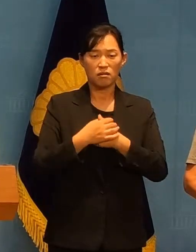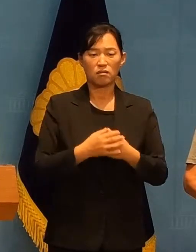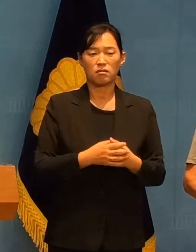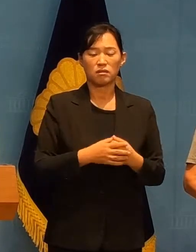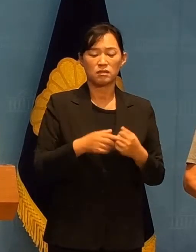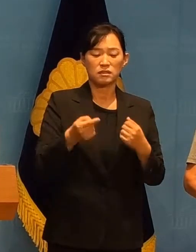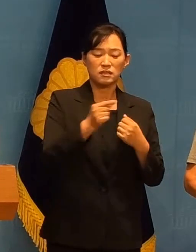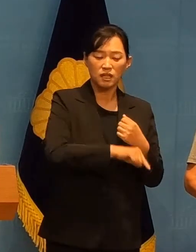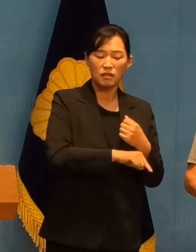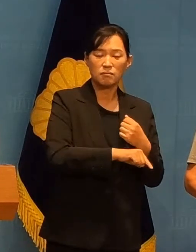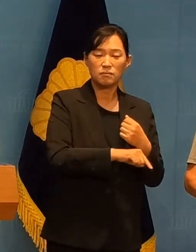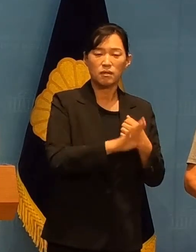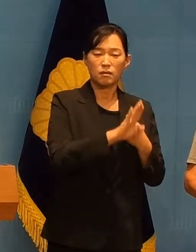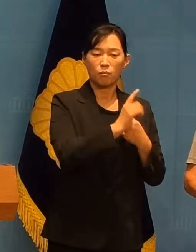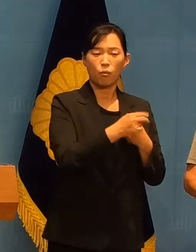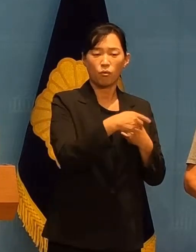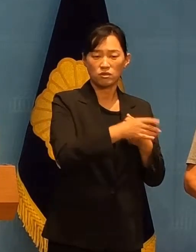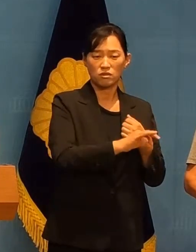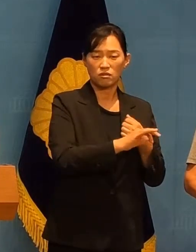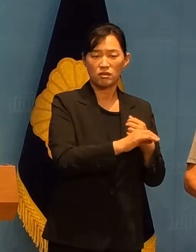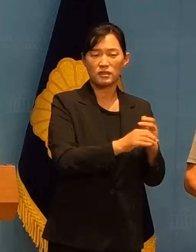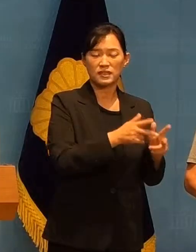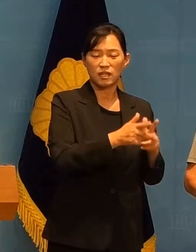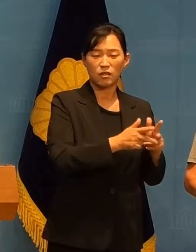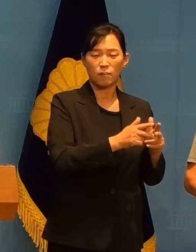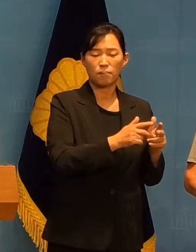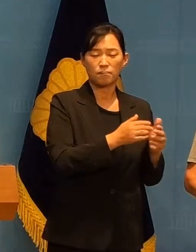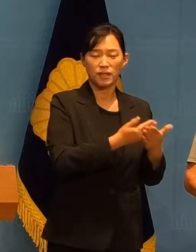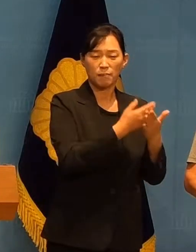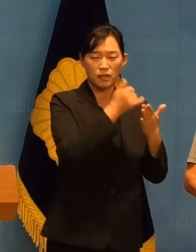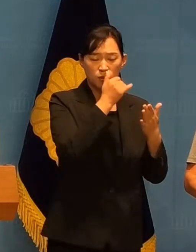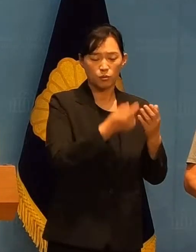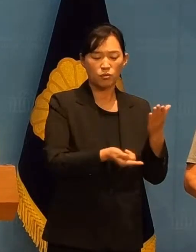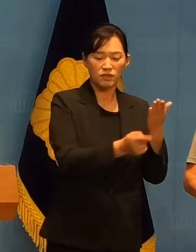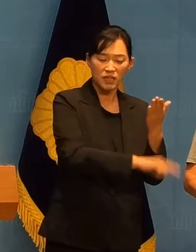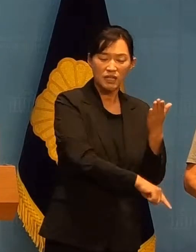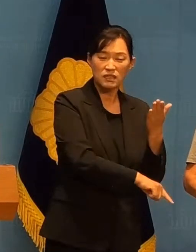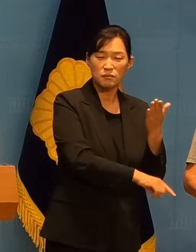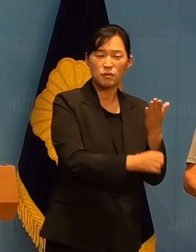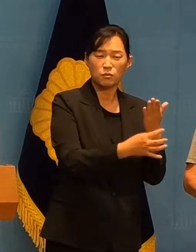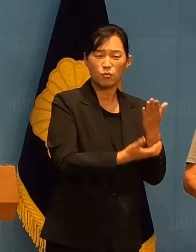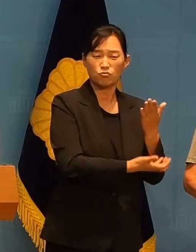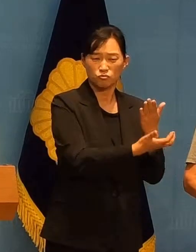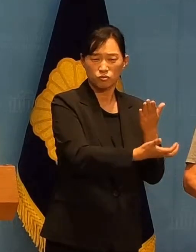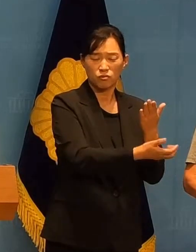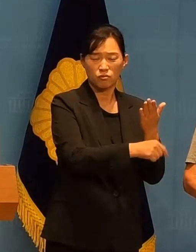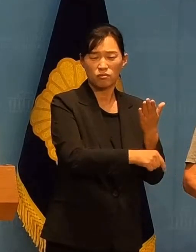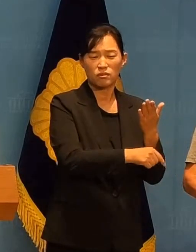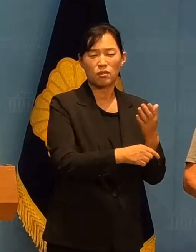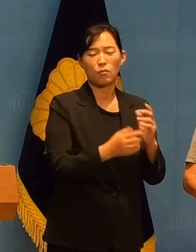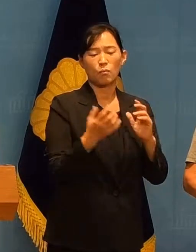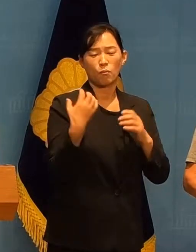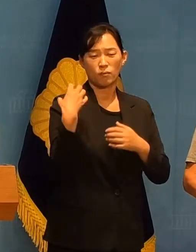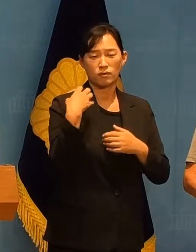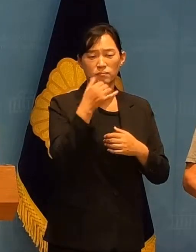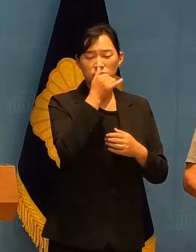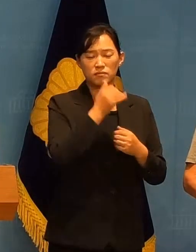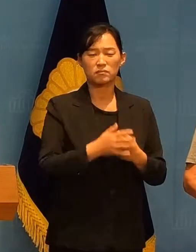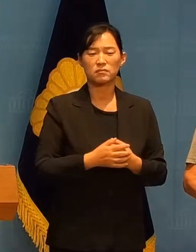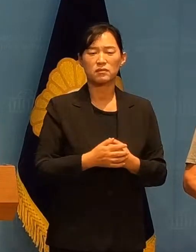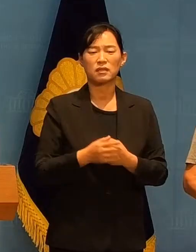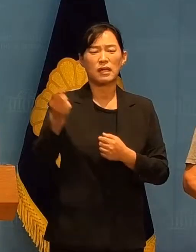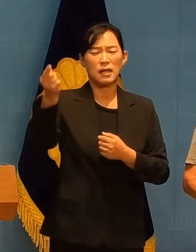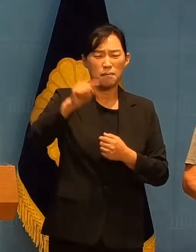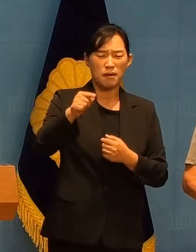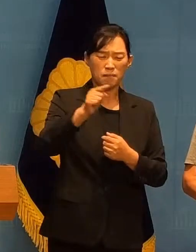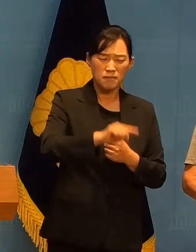밑에 보성산업개발이 있었고 보성산업개발 밑에 다시 부송개발이 있었습니다. 그